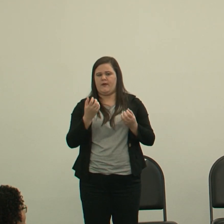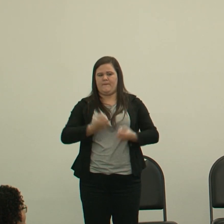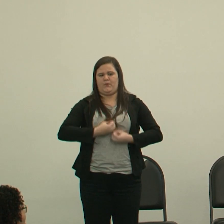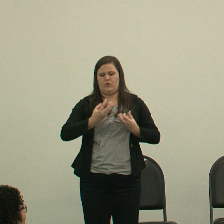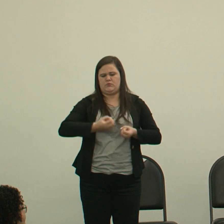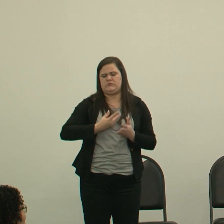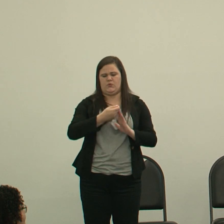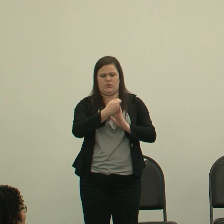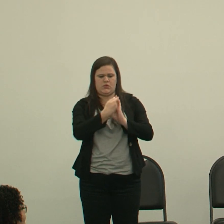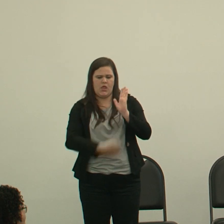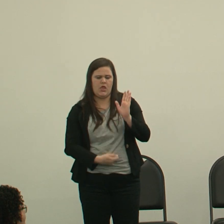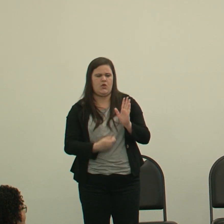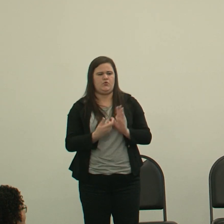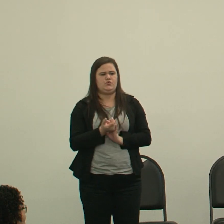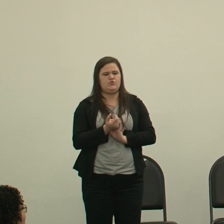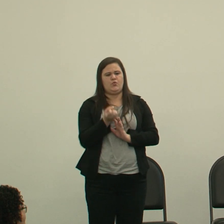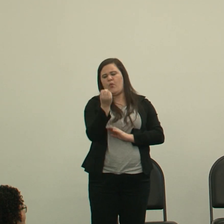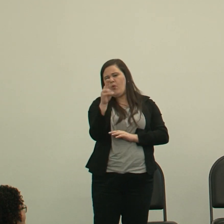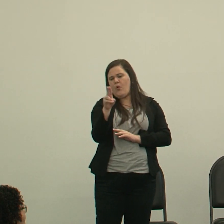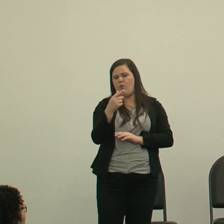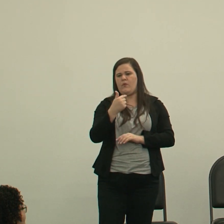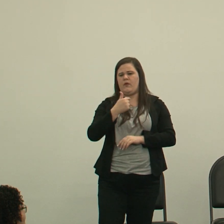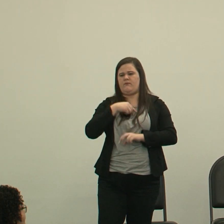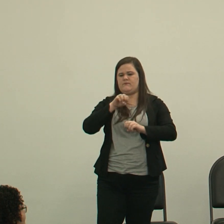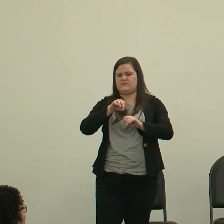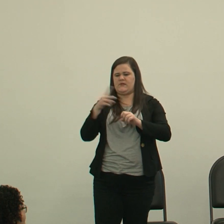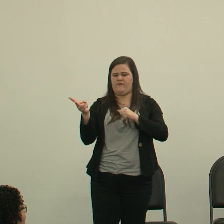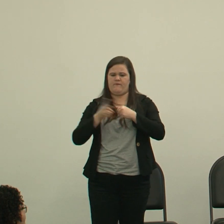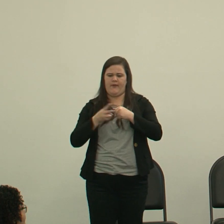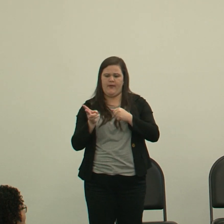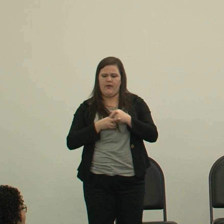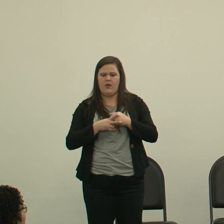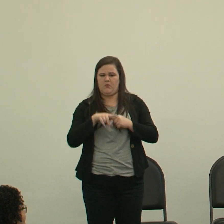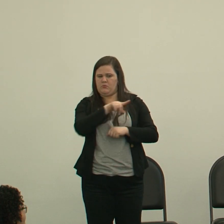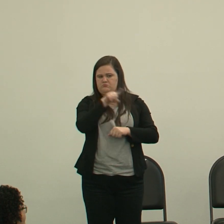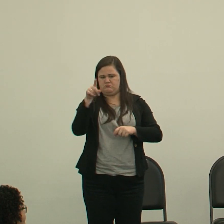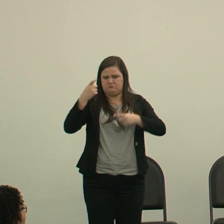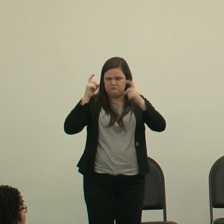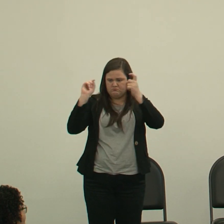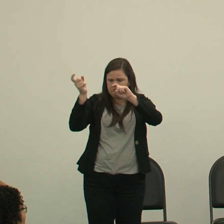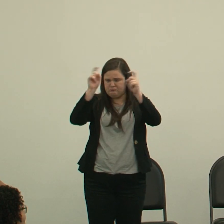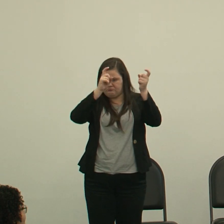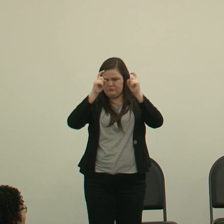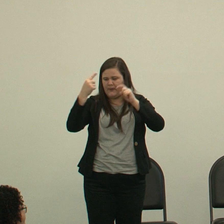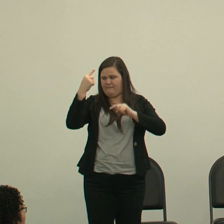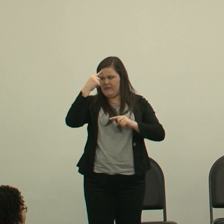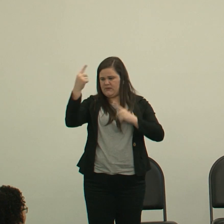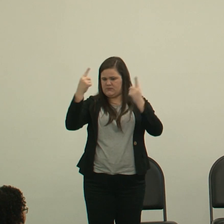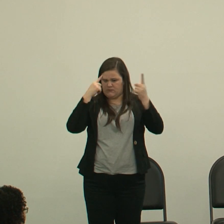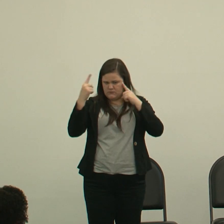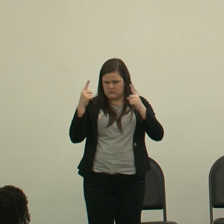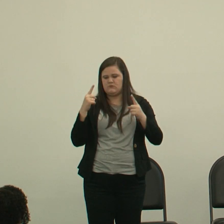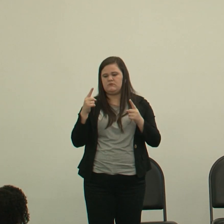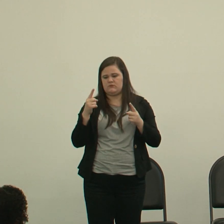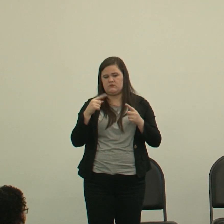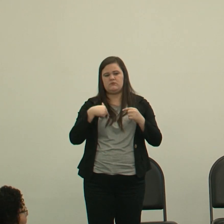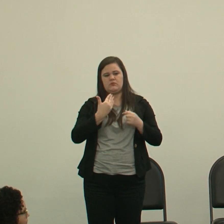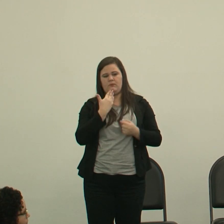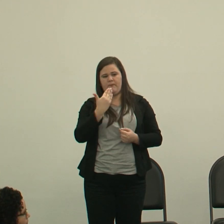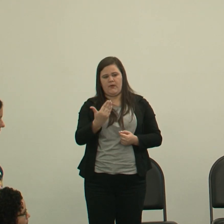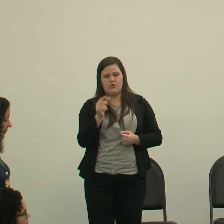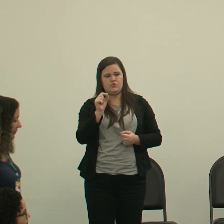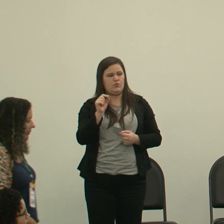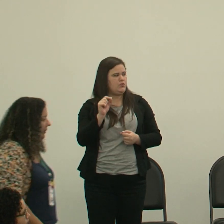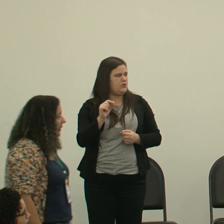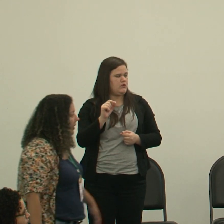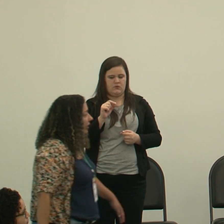dessa turma, ou então eu trabalharia verbos, e aí vocês que vão pensar. Tá bom? Então, o que a gente pede é que vocês... Você